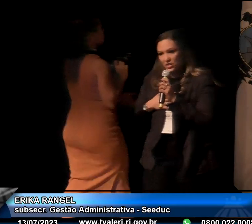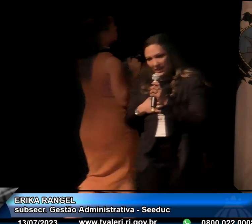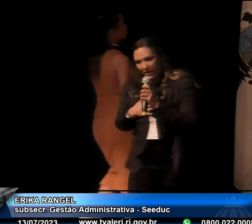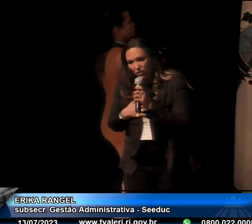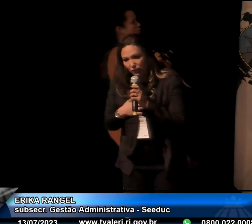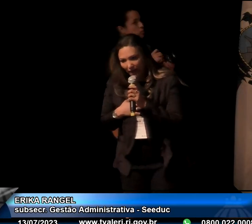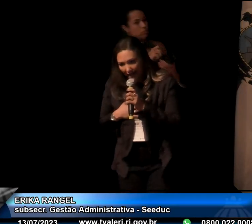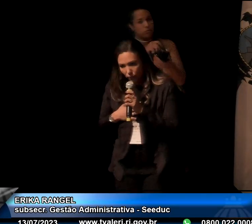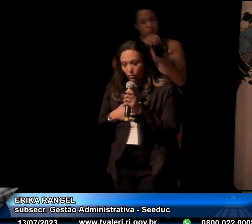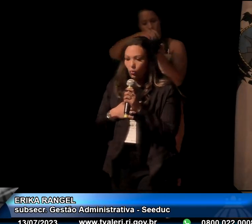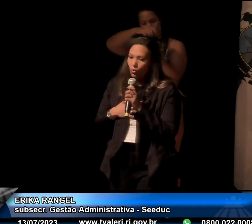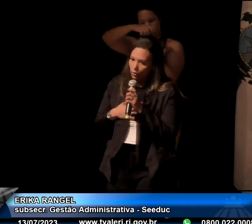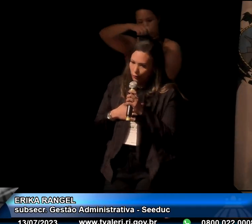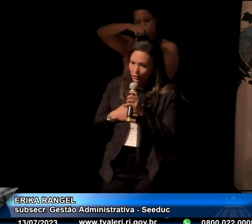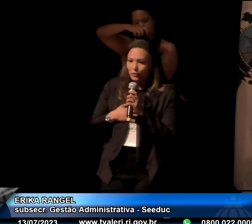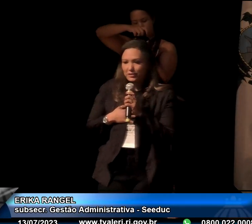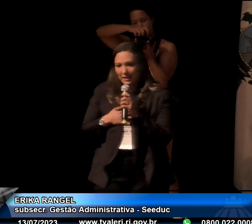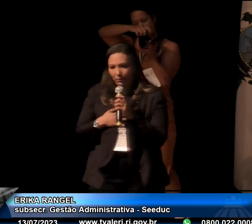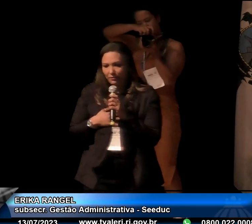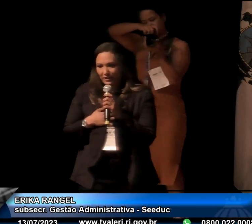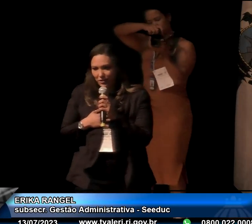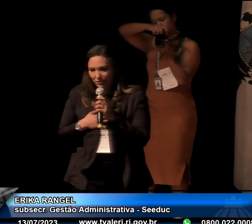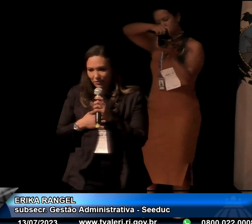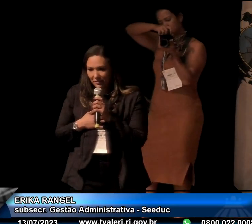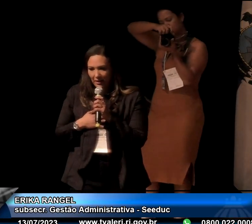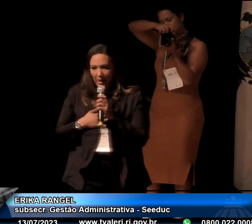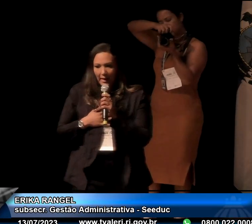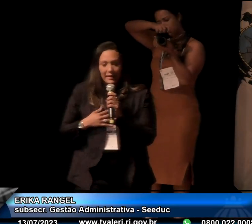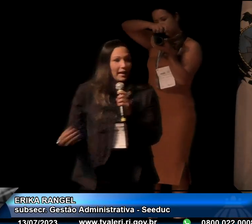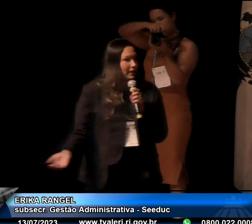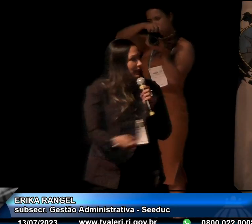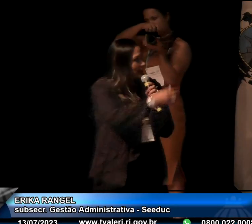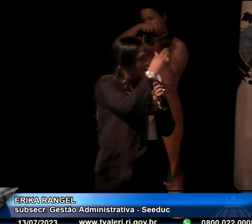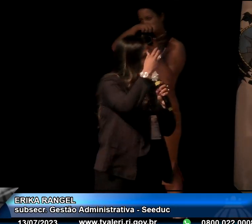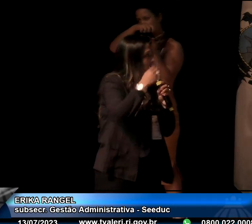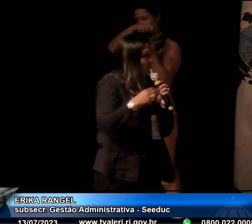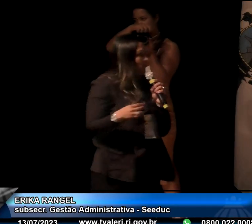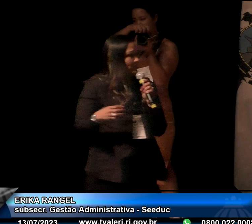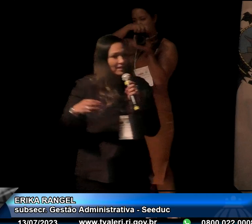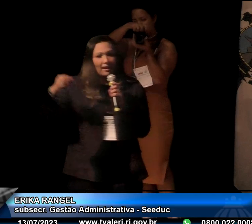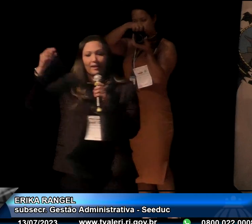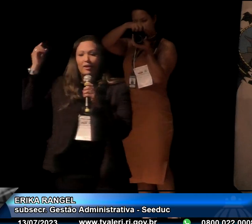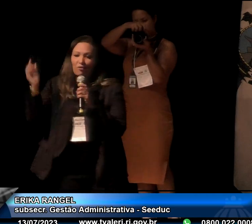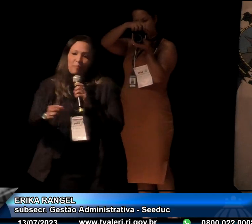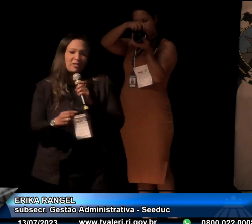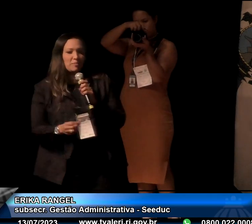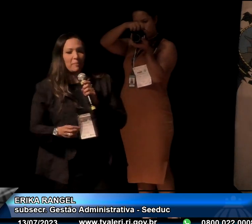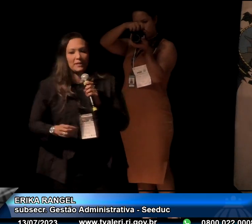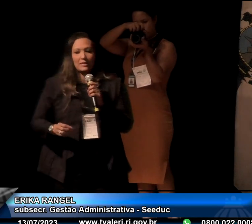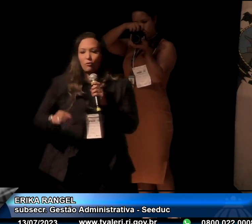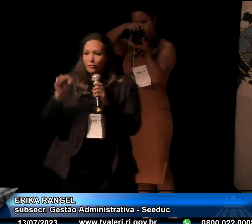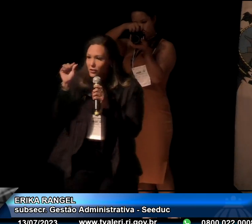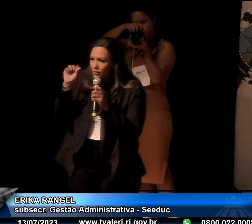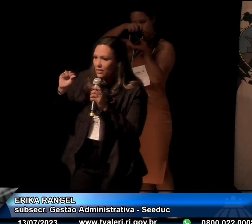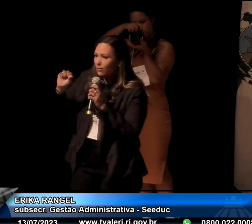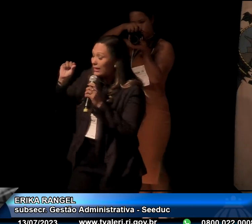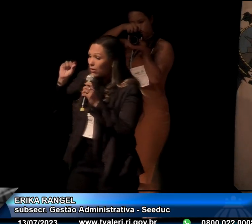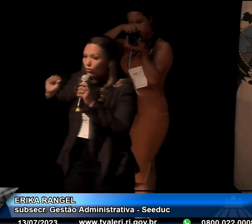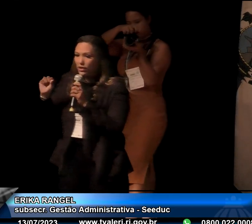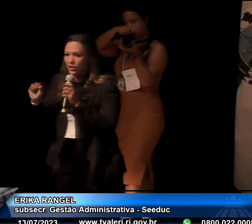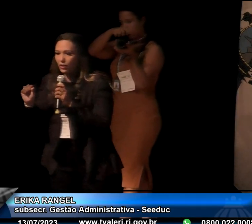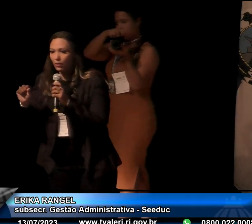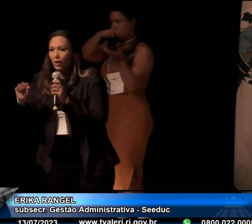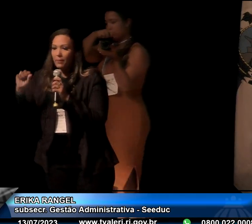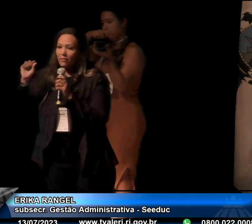se a gente quer de fato um controle social efetivo e aí antes de a gente começar eu vou pedir para passar um videozinho